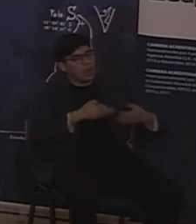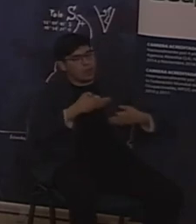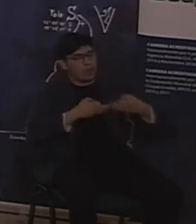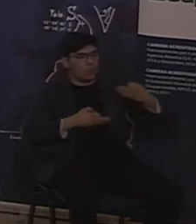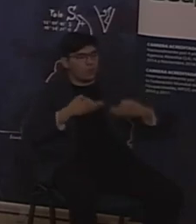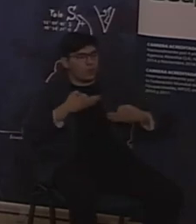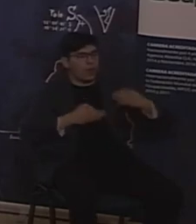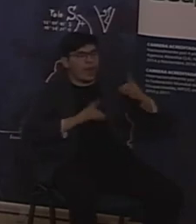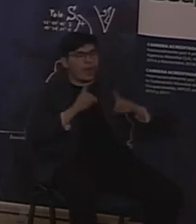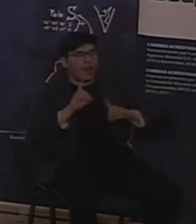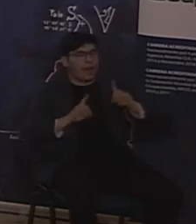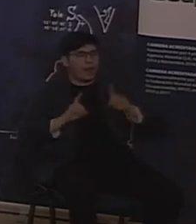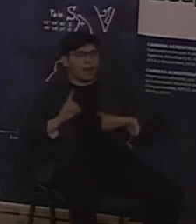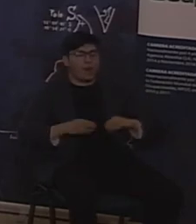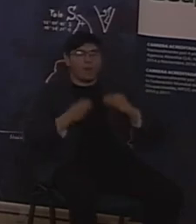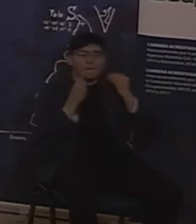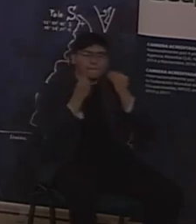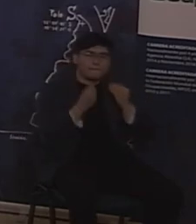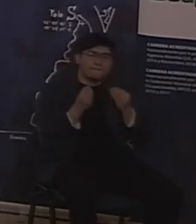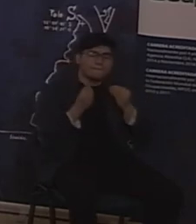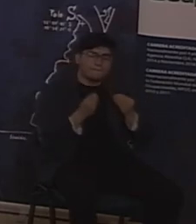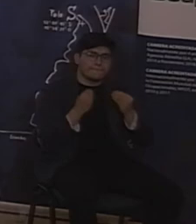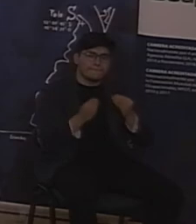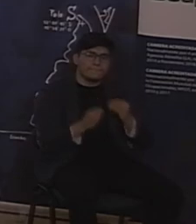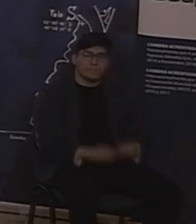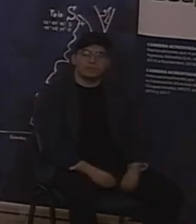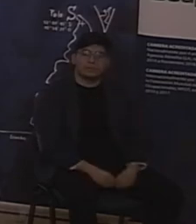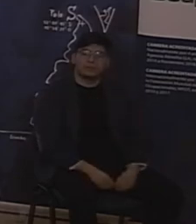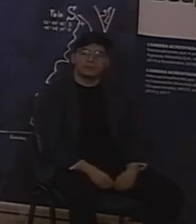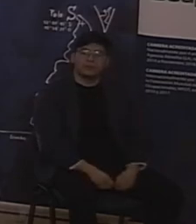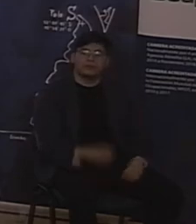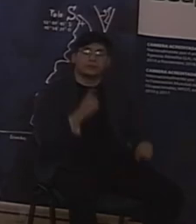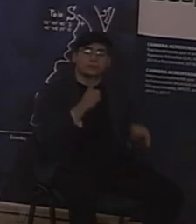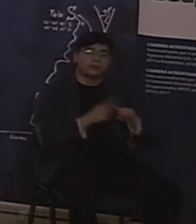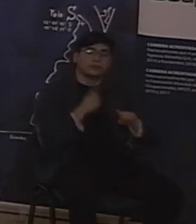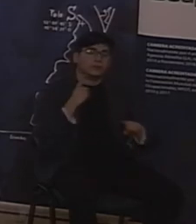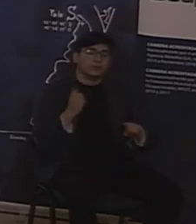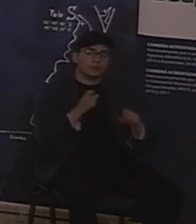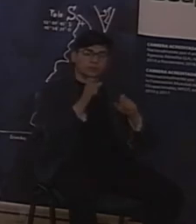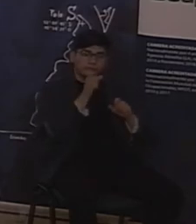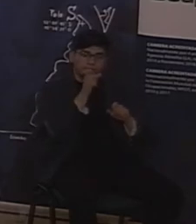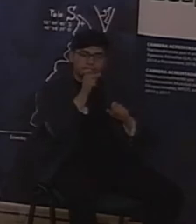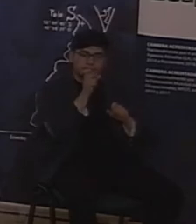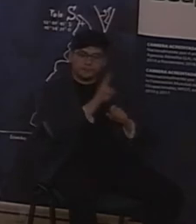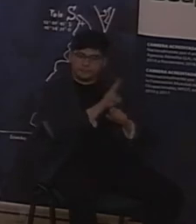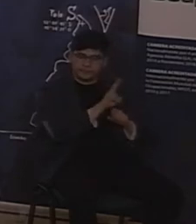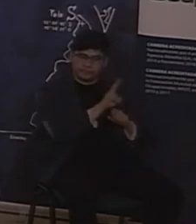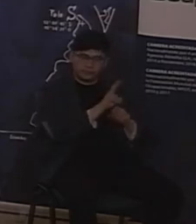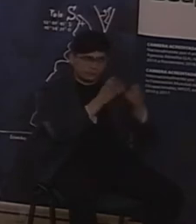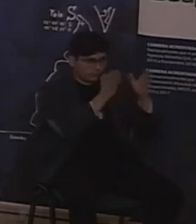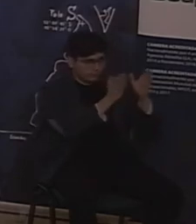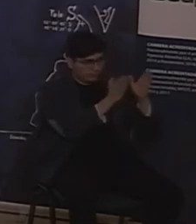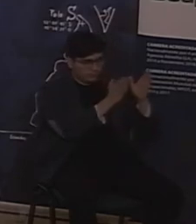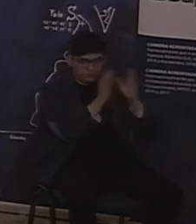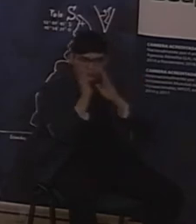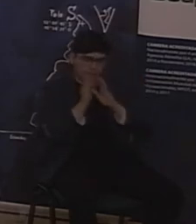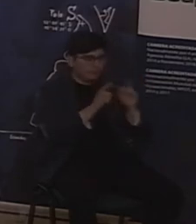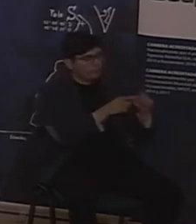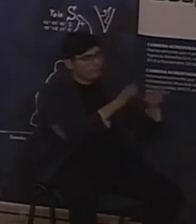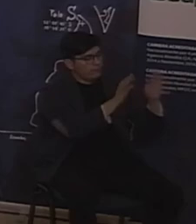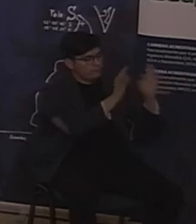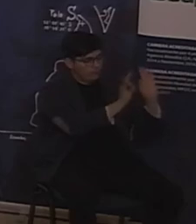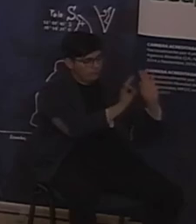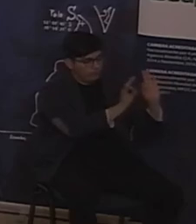pasado algo ha pasado porque podemos distinguir aquí dos estados del arte uno el normativo